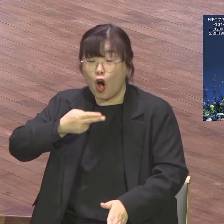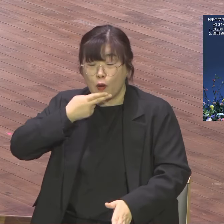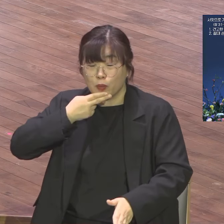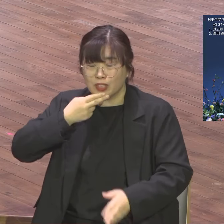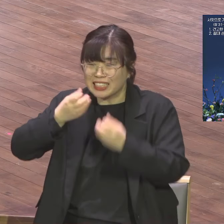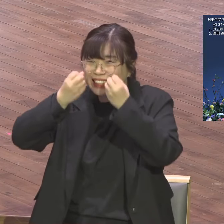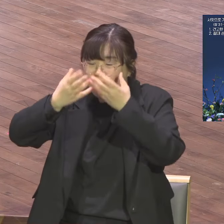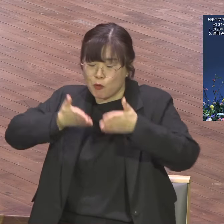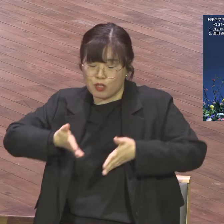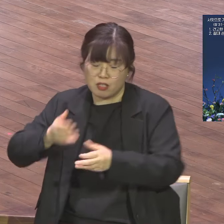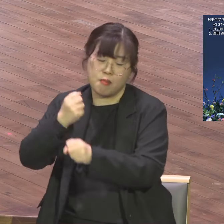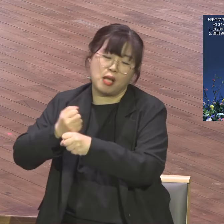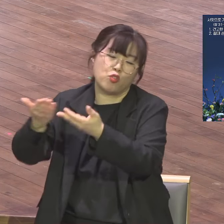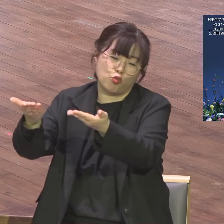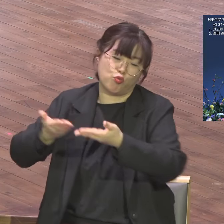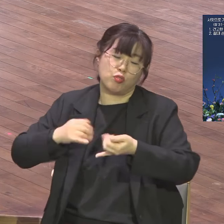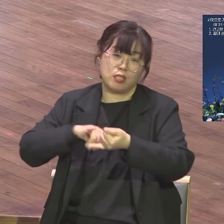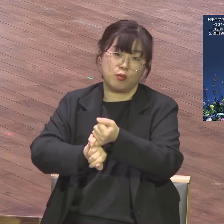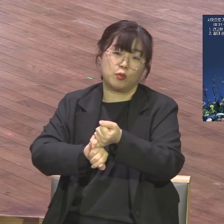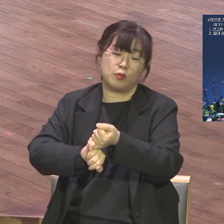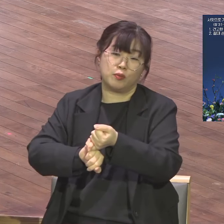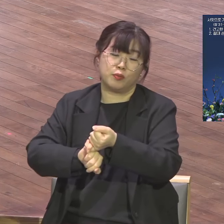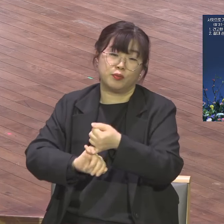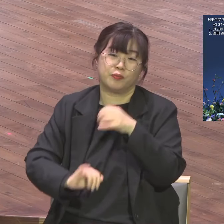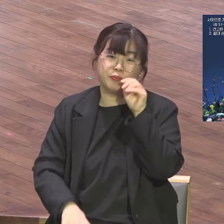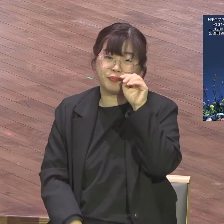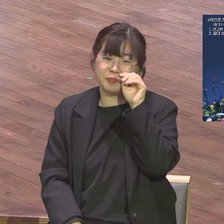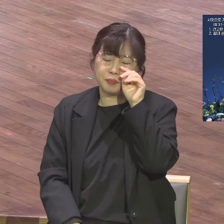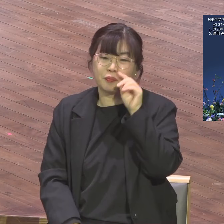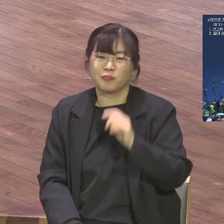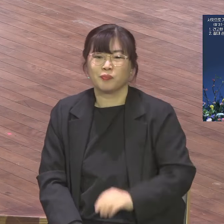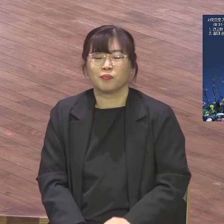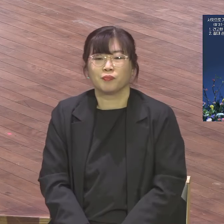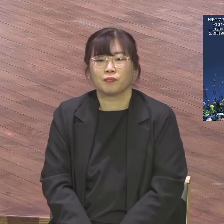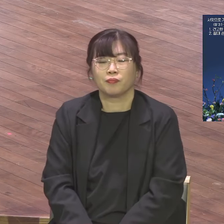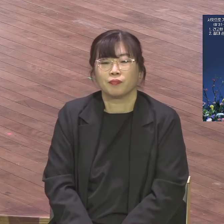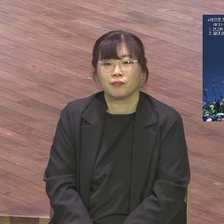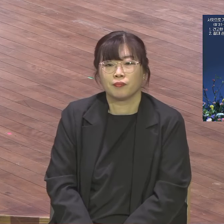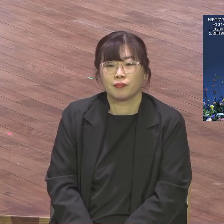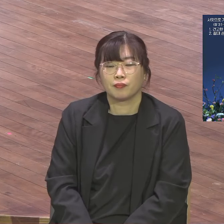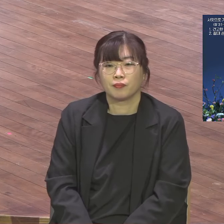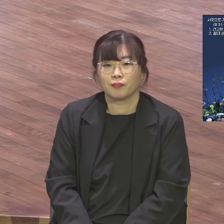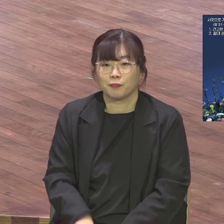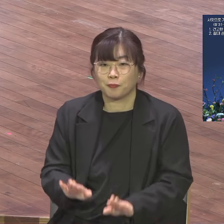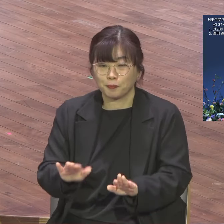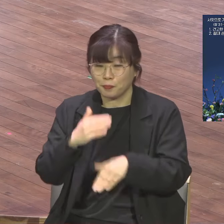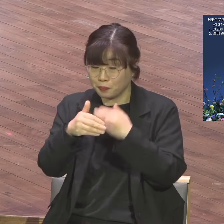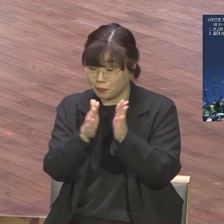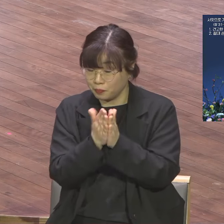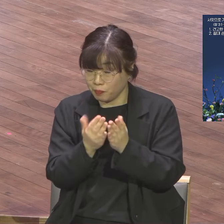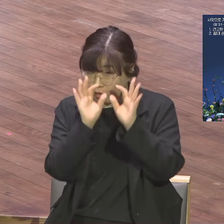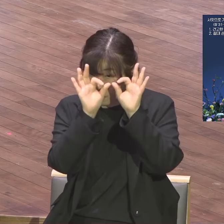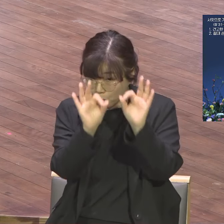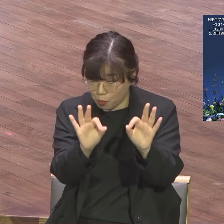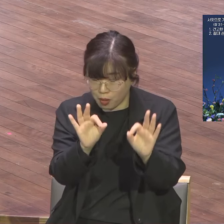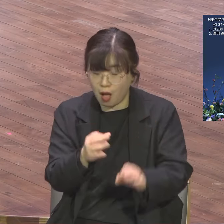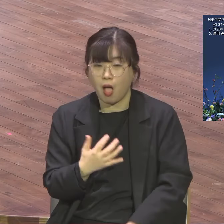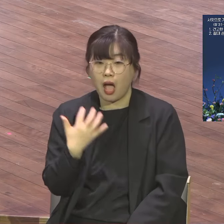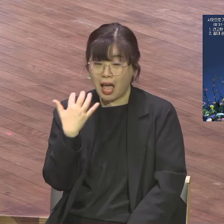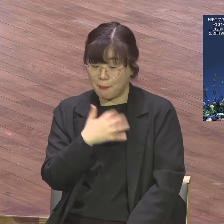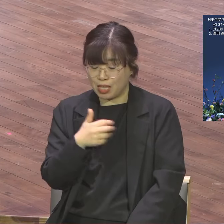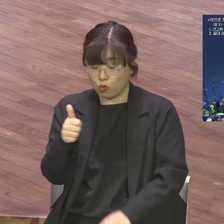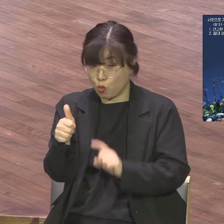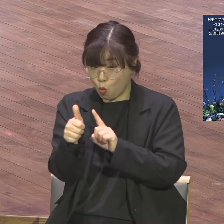실제로 예수님과 베드로의 첫 만남이 이런 역사에 난 거예요. 베드로가